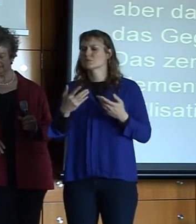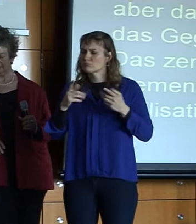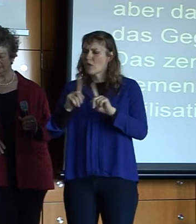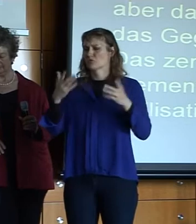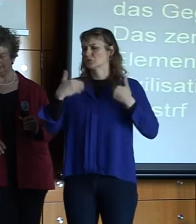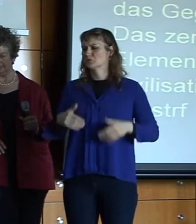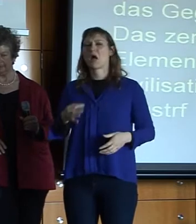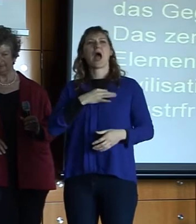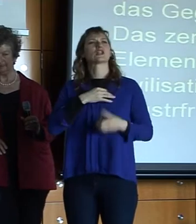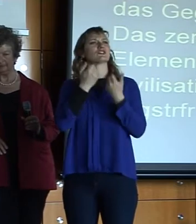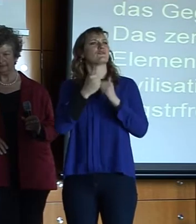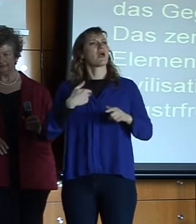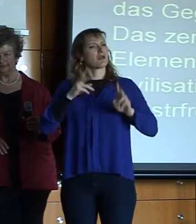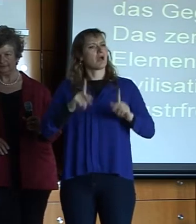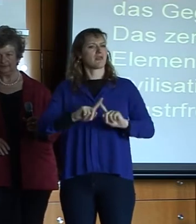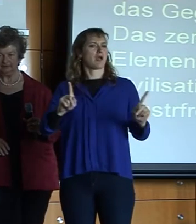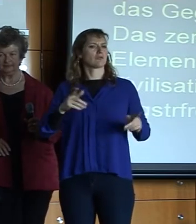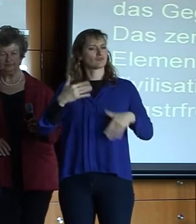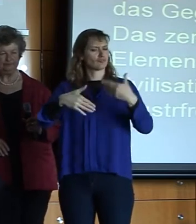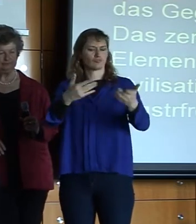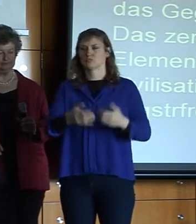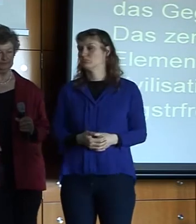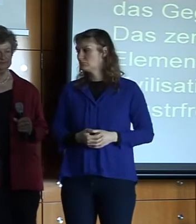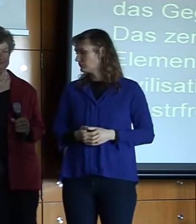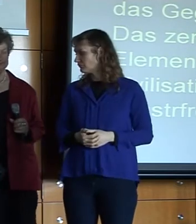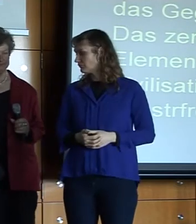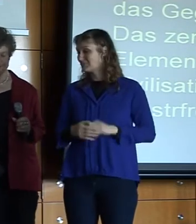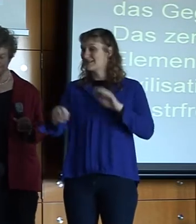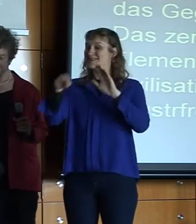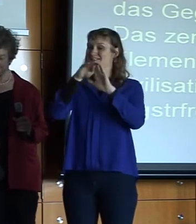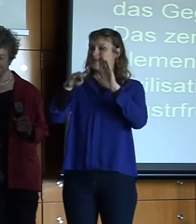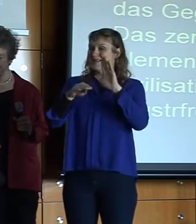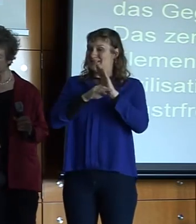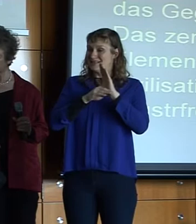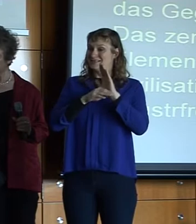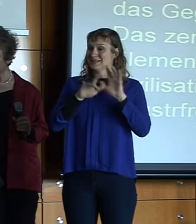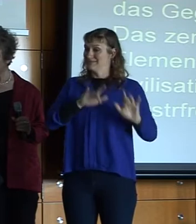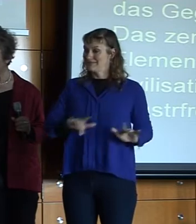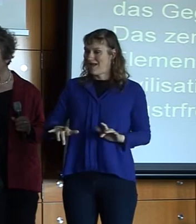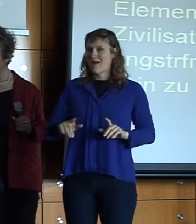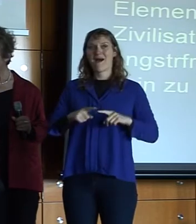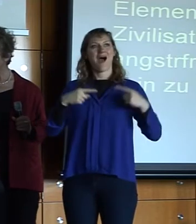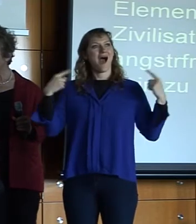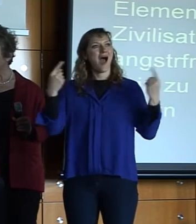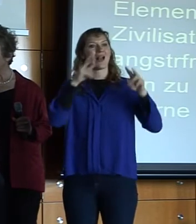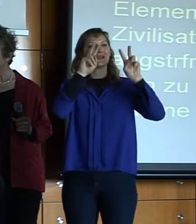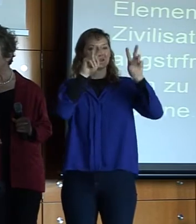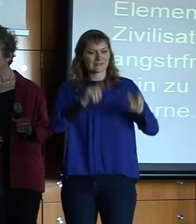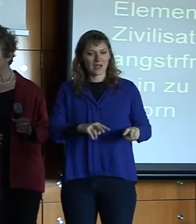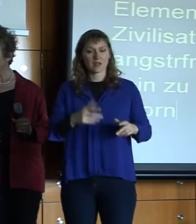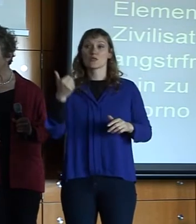Sache. Angstfrei anders sein zu können. Wenn die gesetzlichen Vorkehrungen für alle einsichtig,